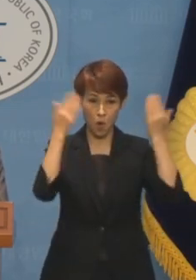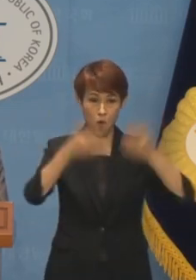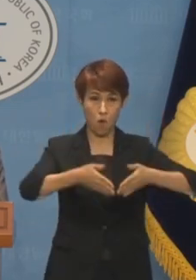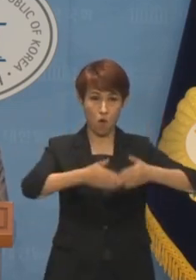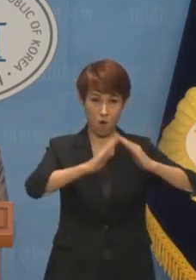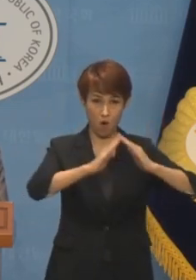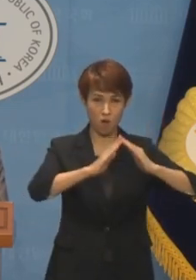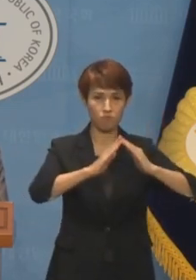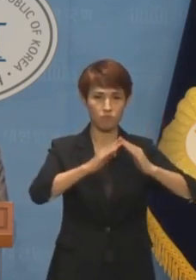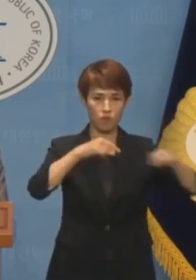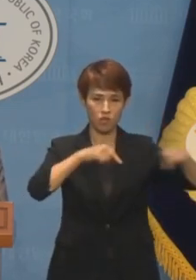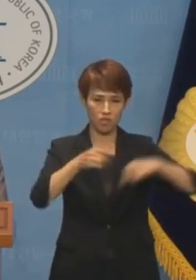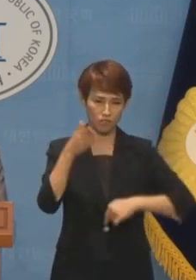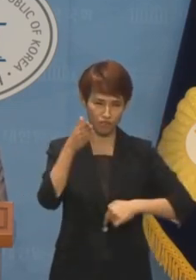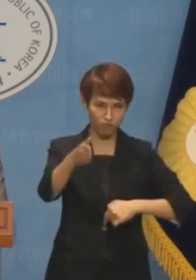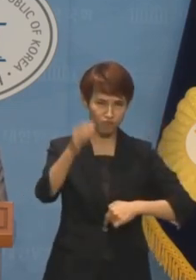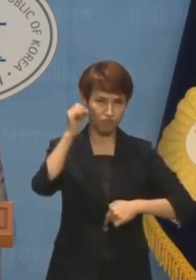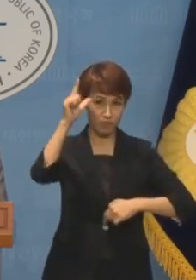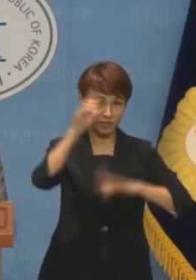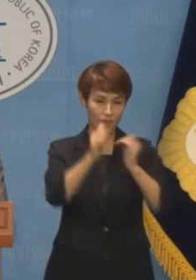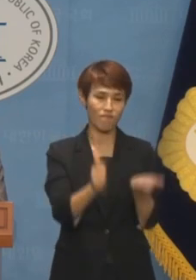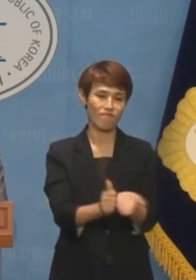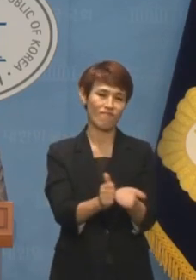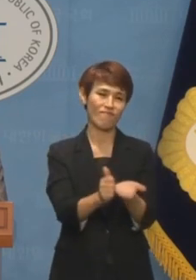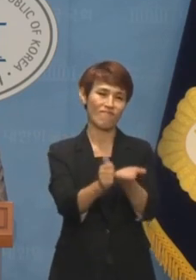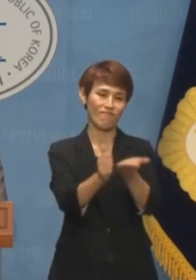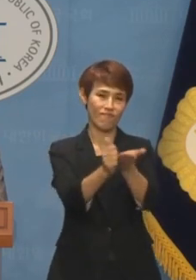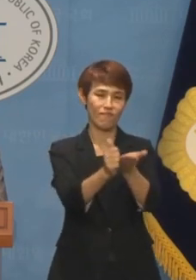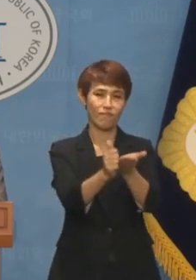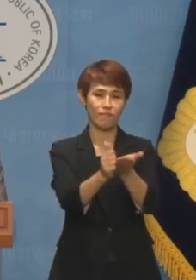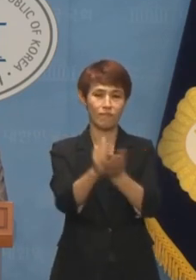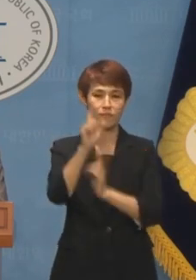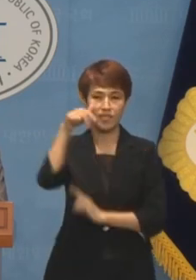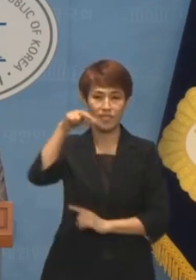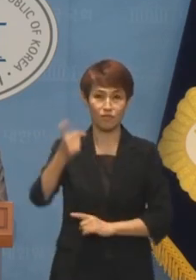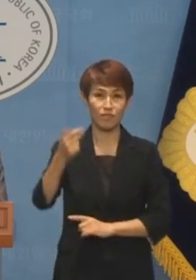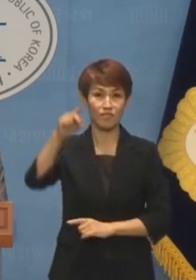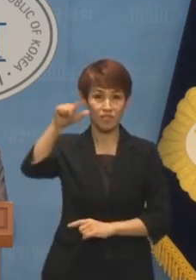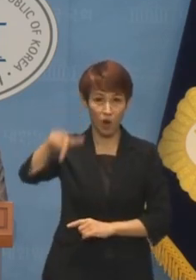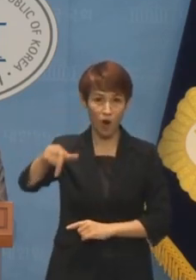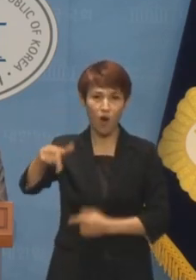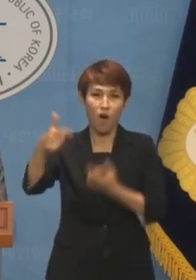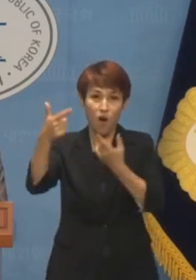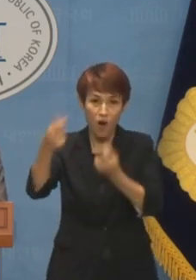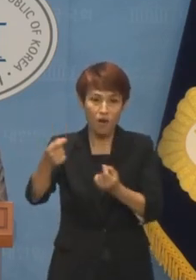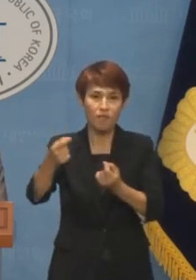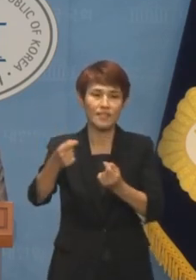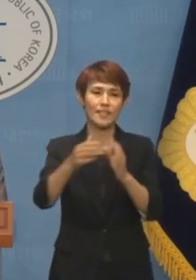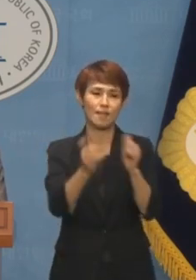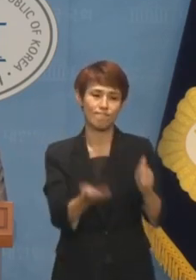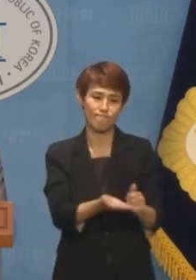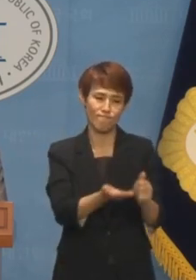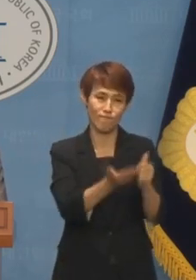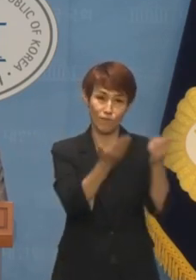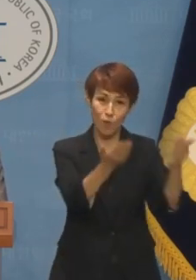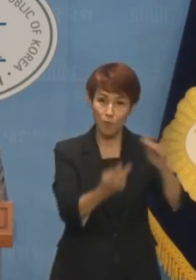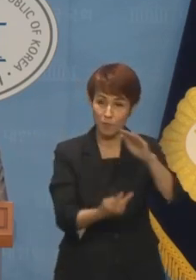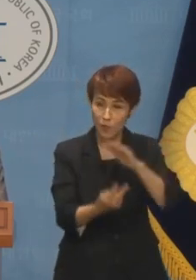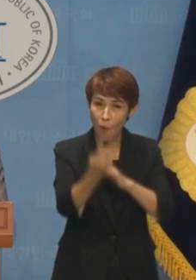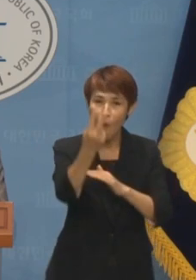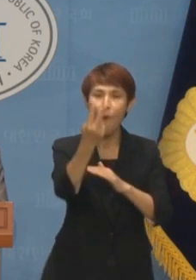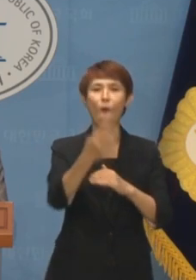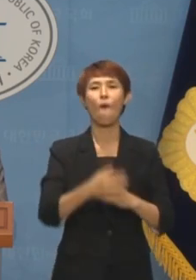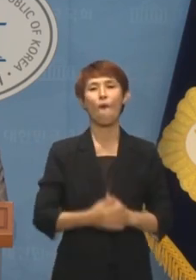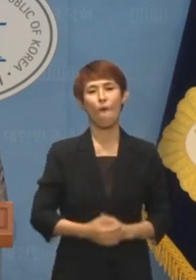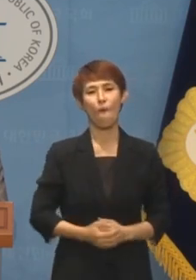정치 인재의 발굴과 양성으로 제2, 제3의 이준석이 나올 수 있도록 한다는 비전은